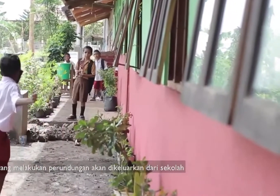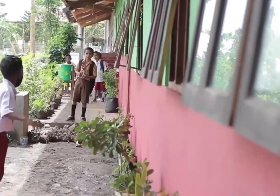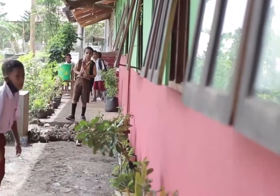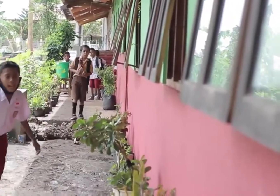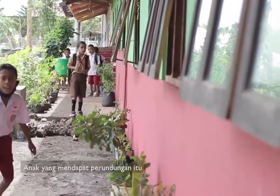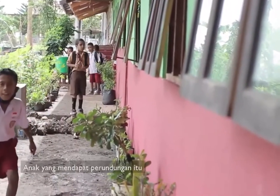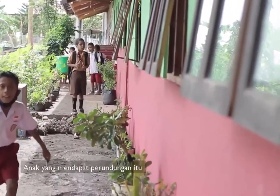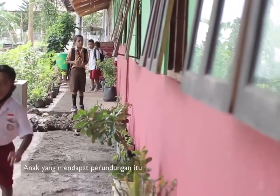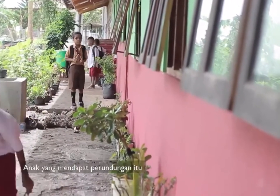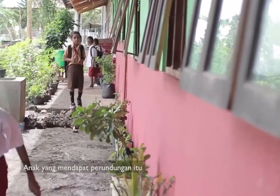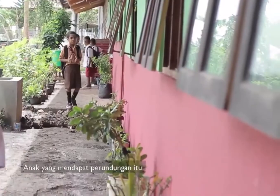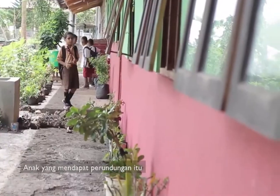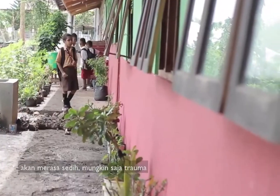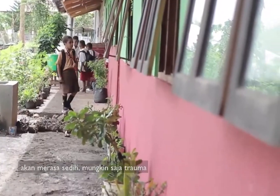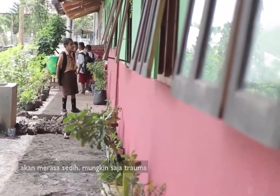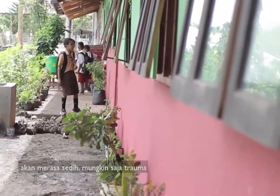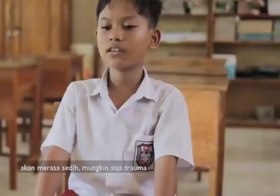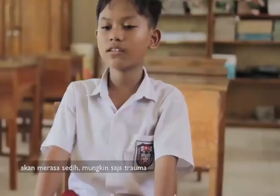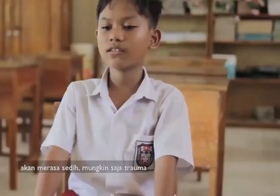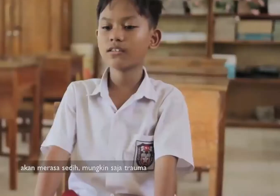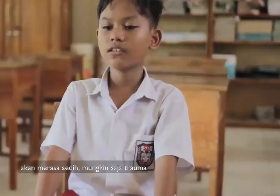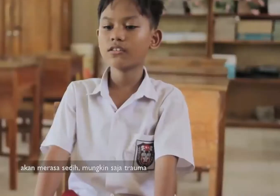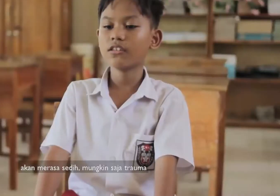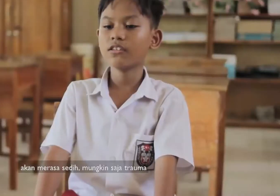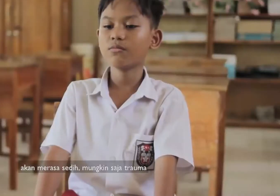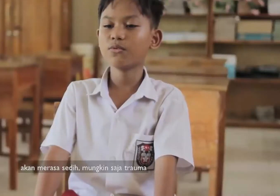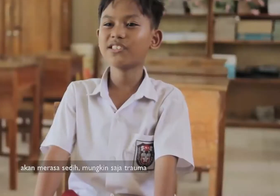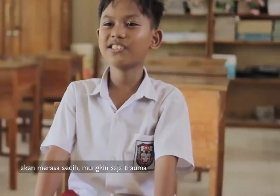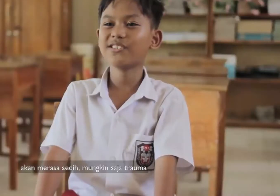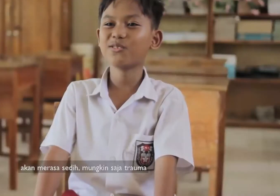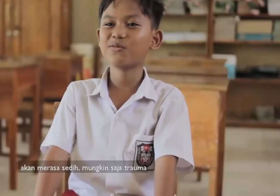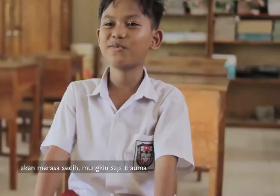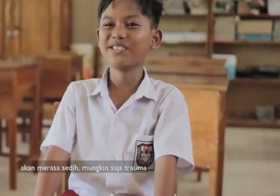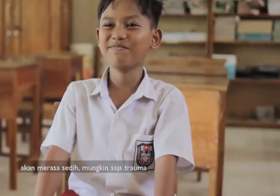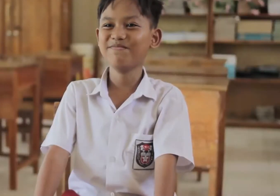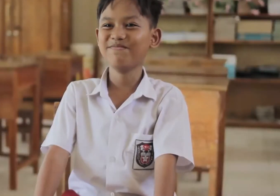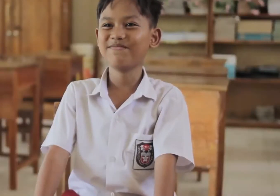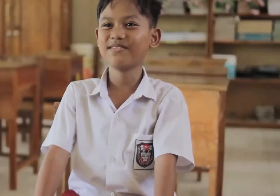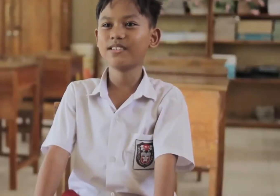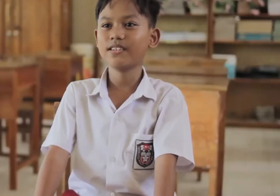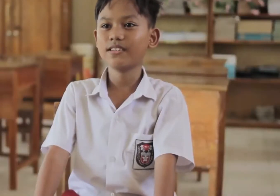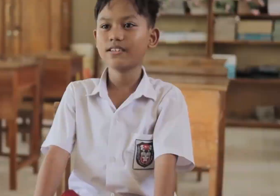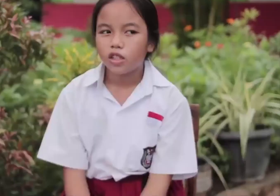dikeluarin dari sekolah. Anak yang kena bully itu akan merasa sedih, mungkin saja trauma.